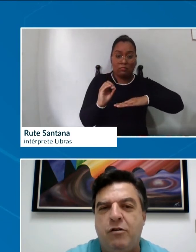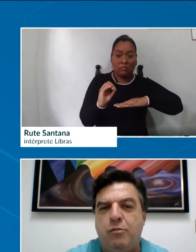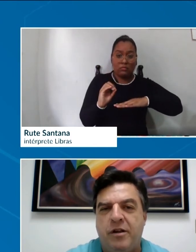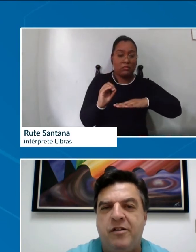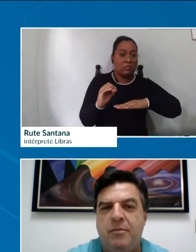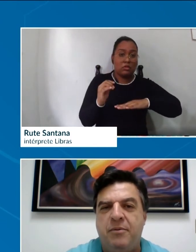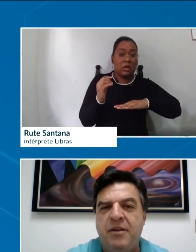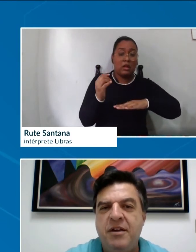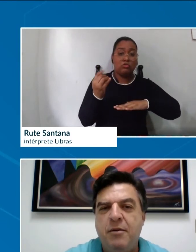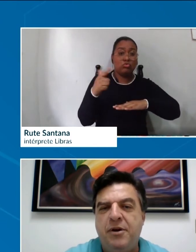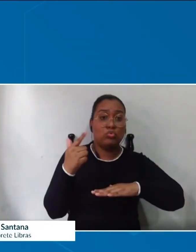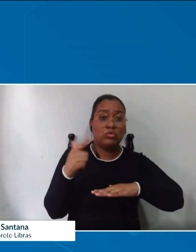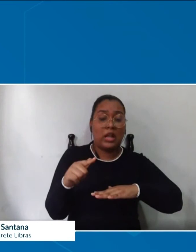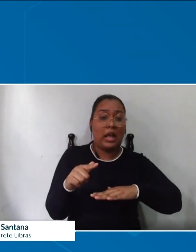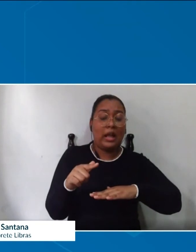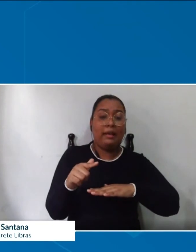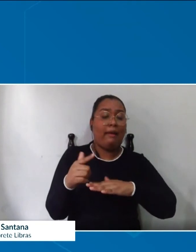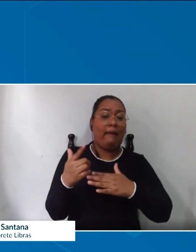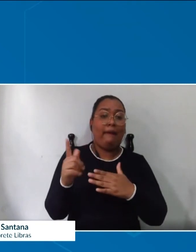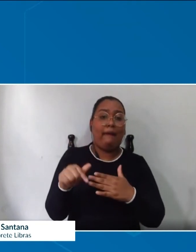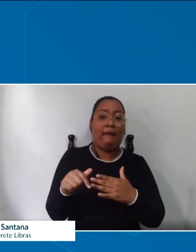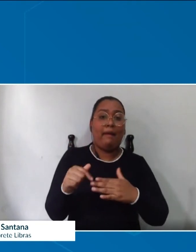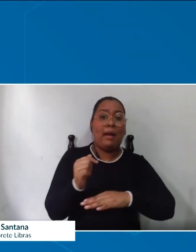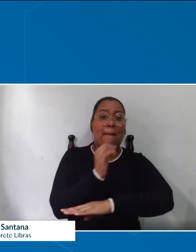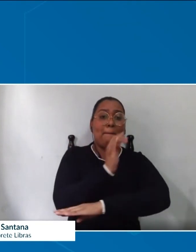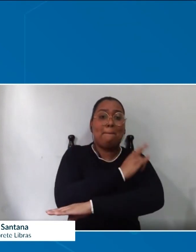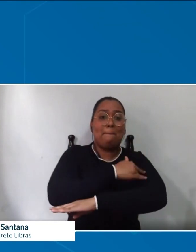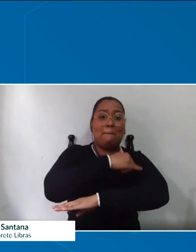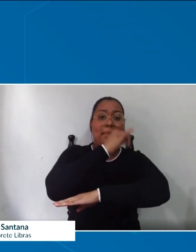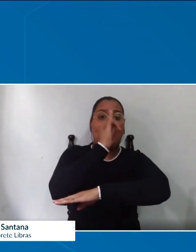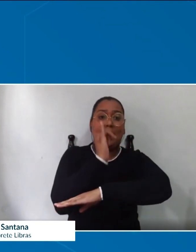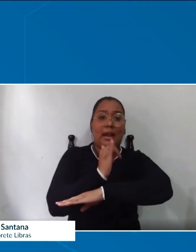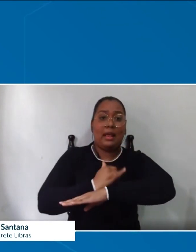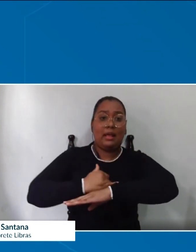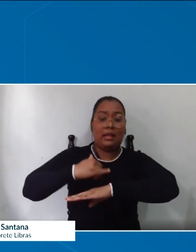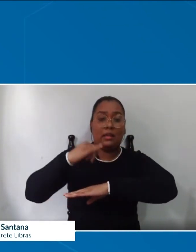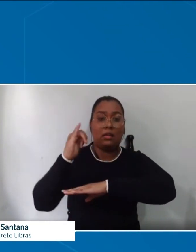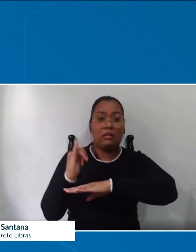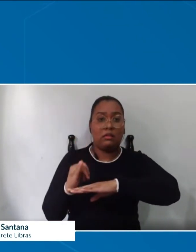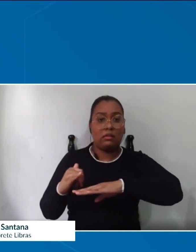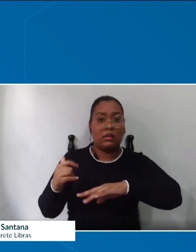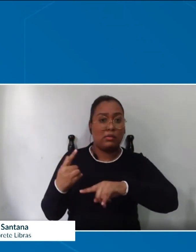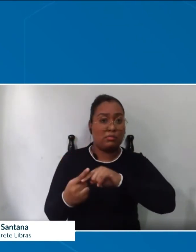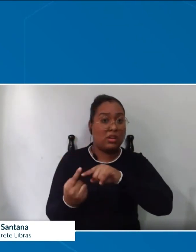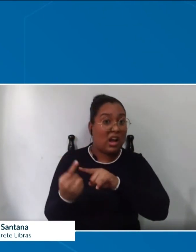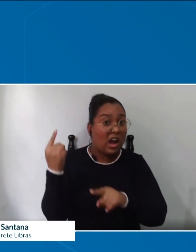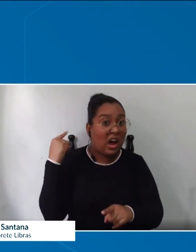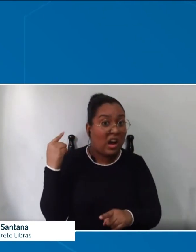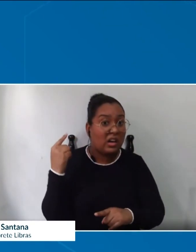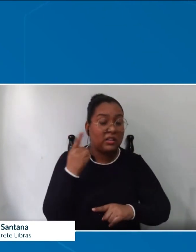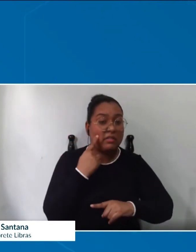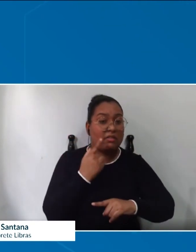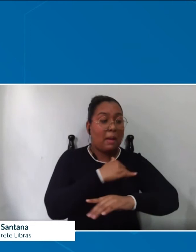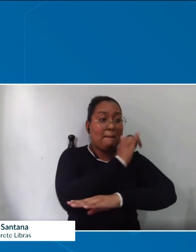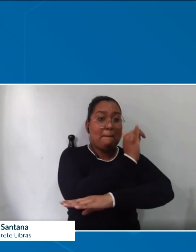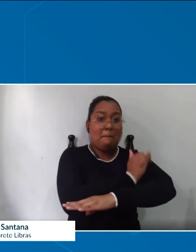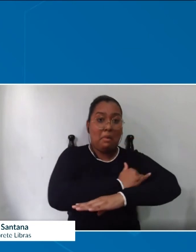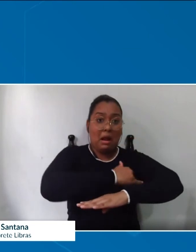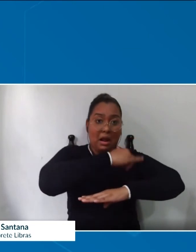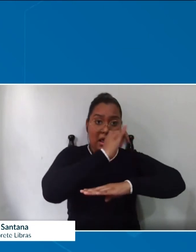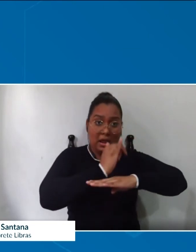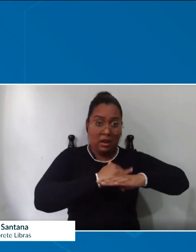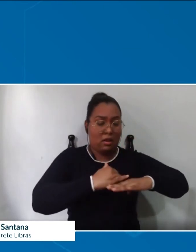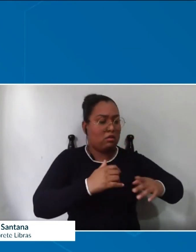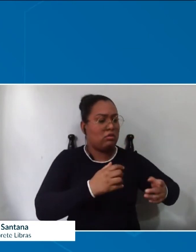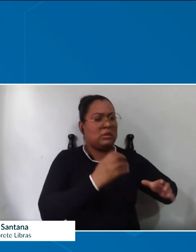nos oceanos, por exemplo. Porque antigamente se matava as baleias para tirar o óleo da baleia para usar como querosene para iluminação. Isso era feito